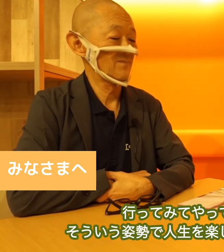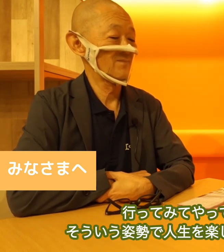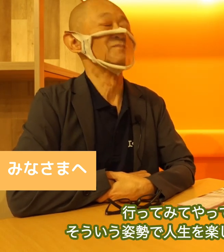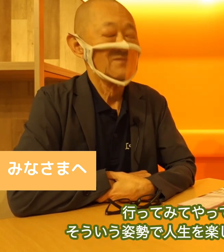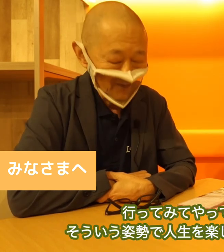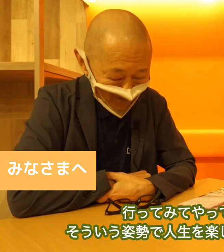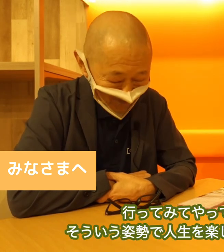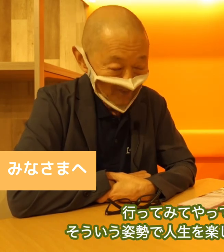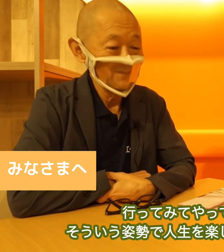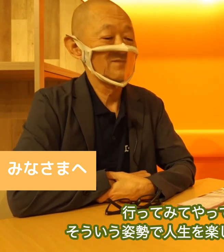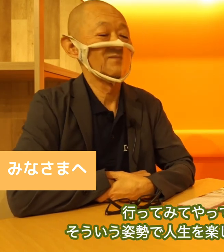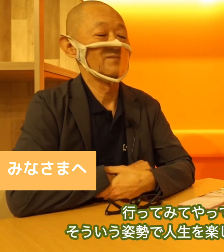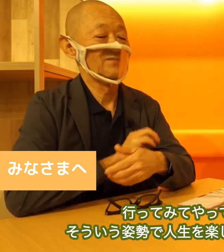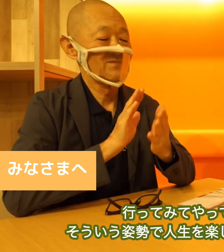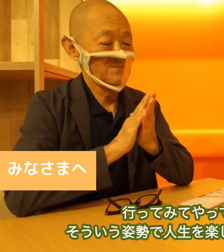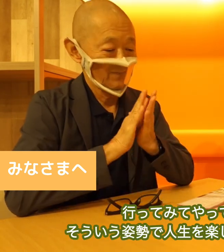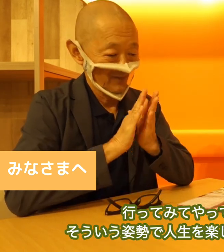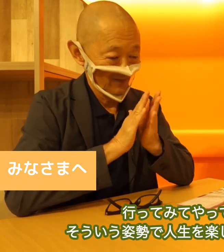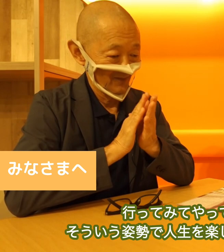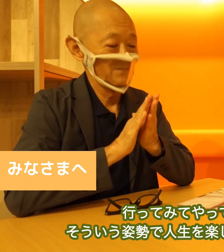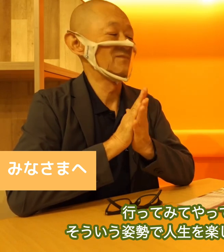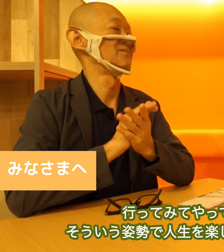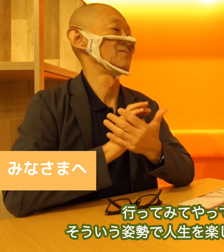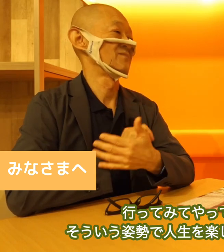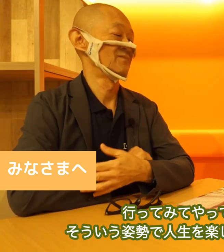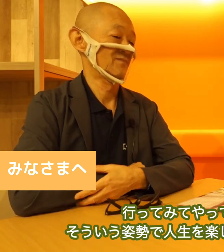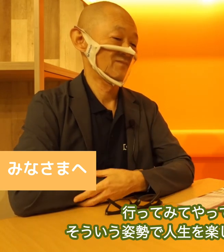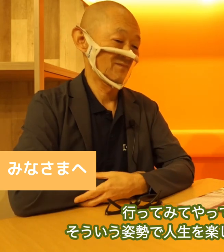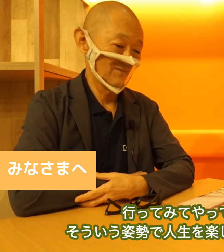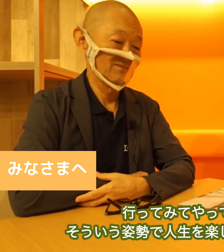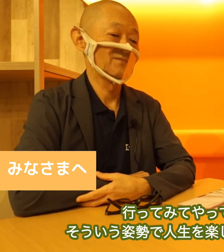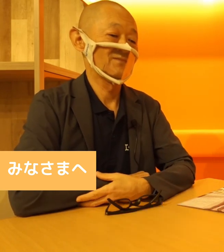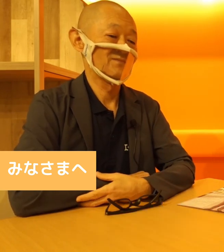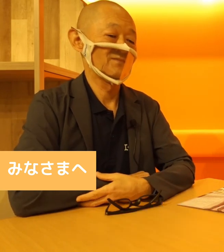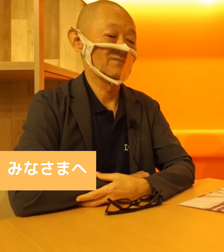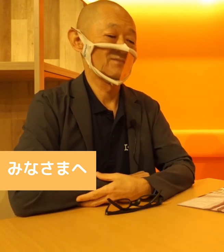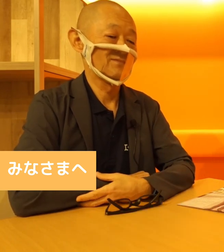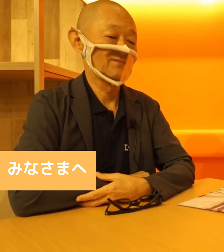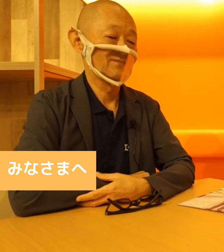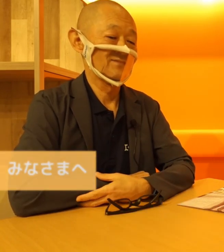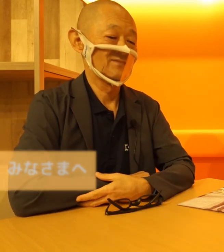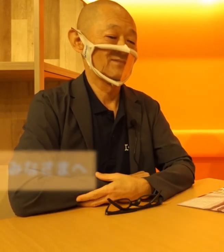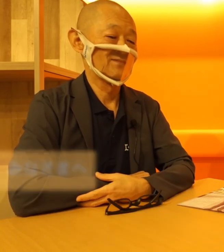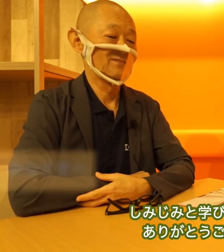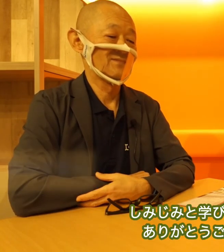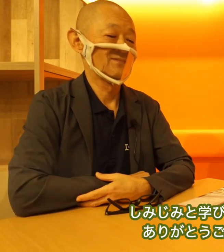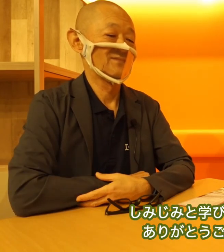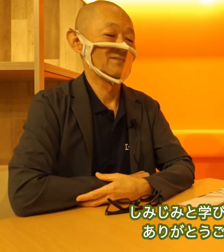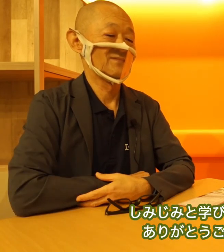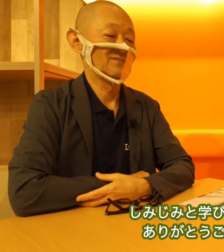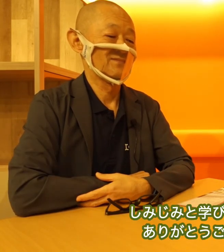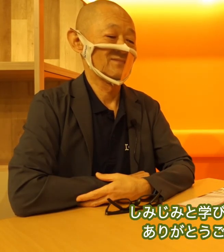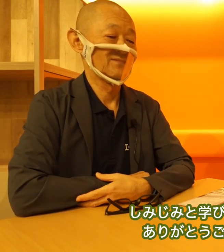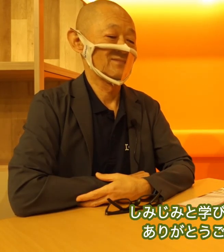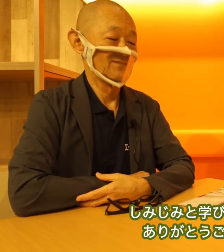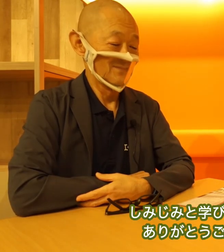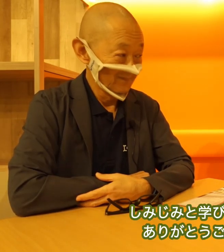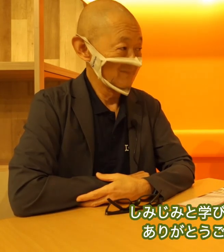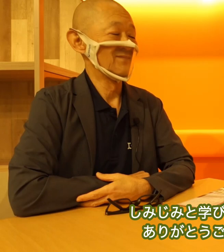な、そういう姿勢で人生を楽しむことができるんだなと、こもしみじみと学びになりました。ありが